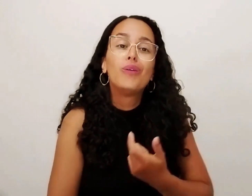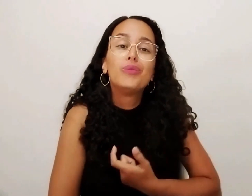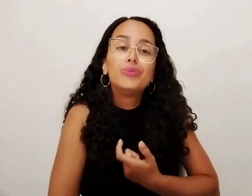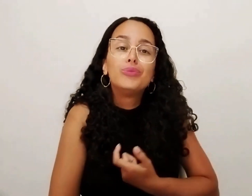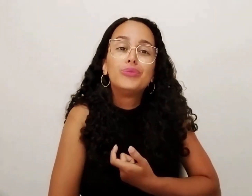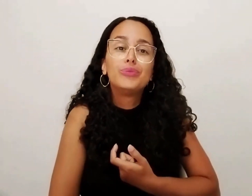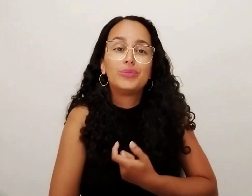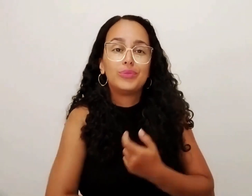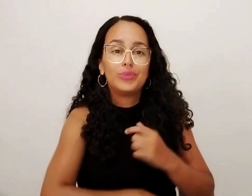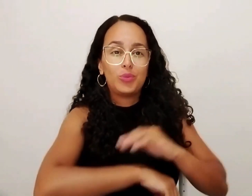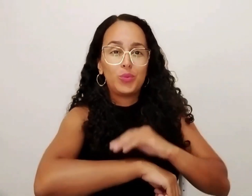virar estrela.